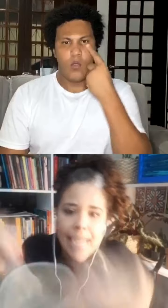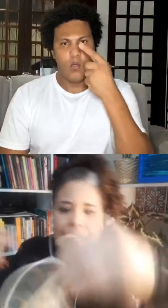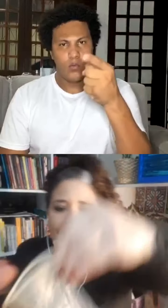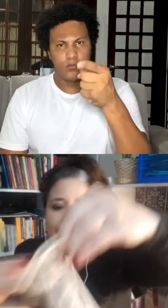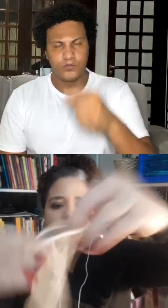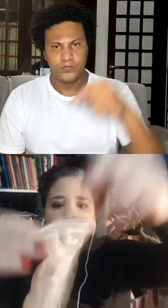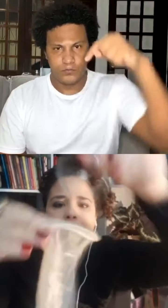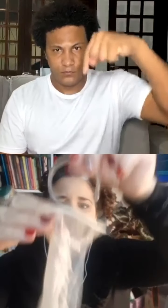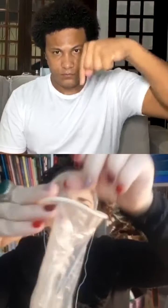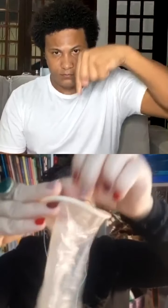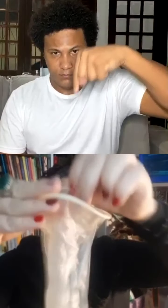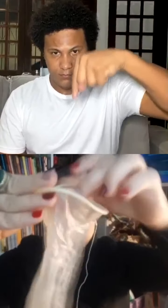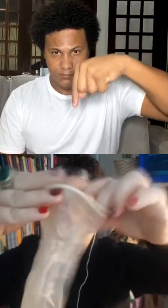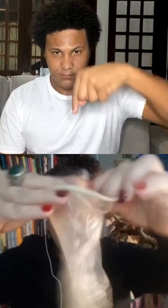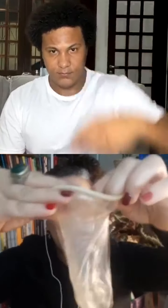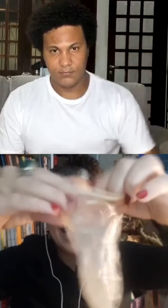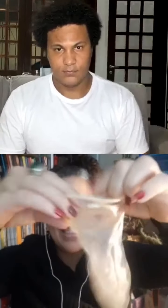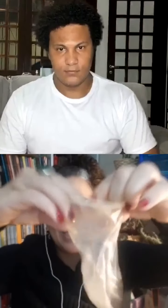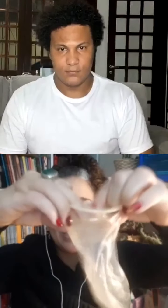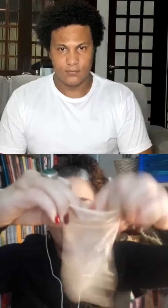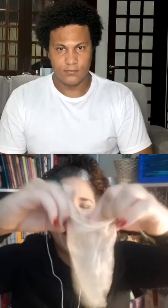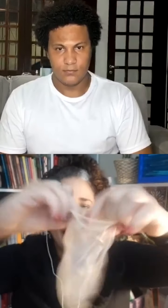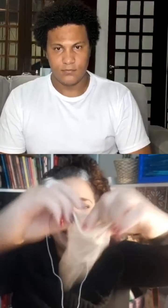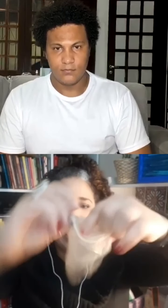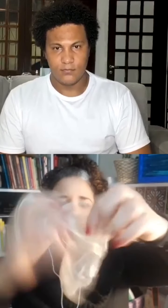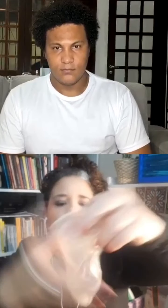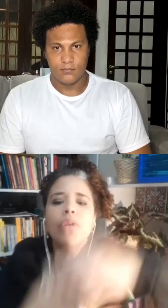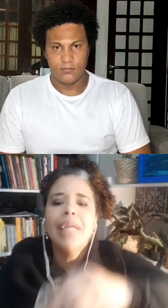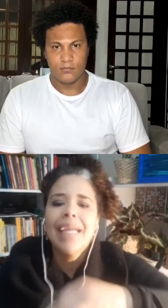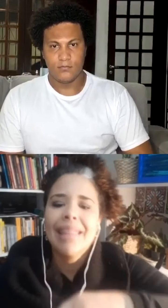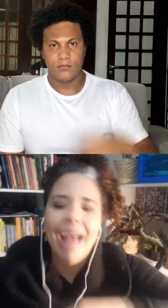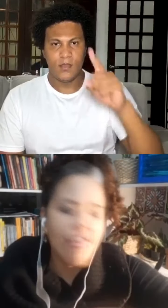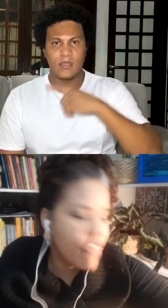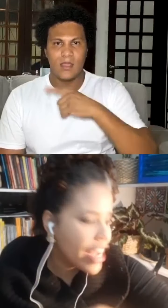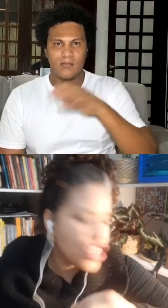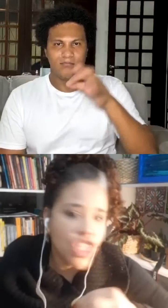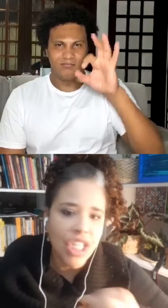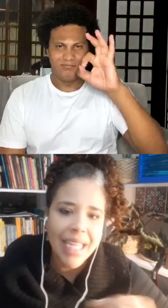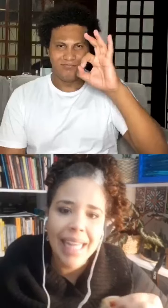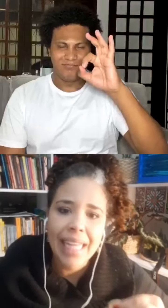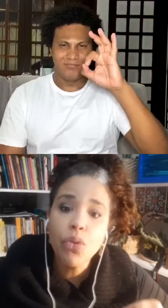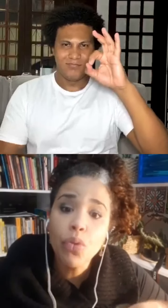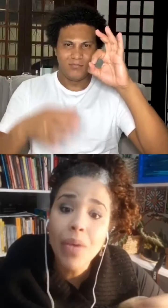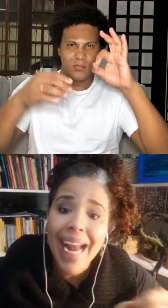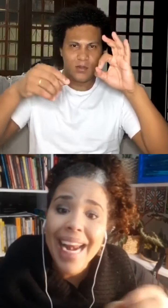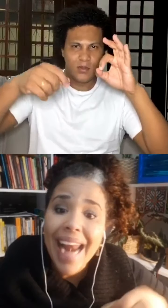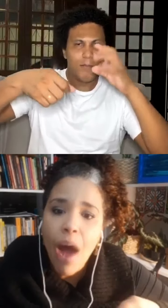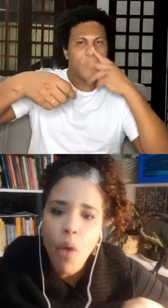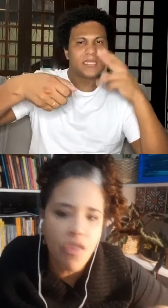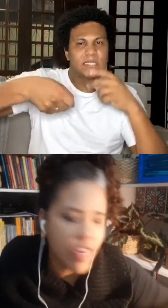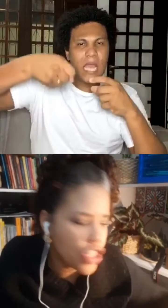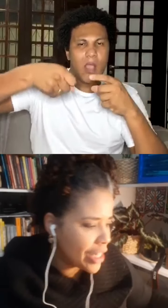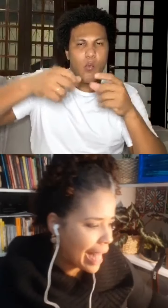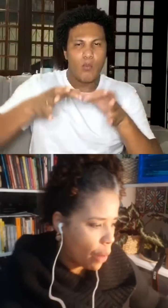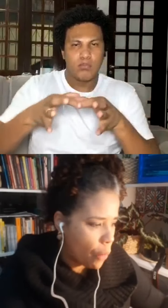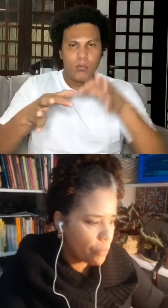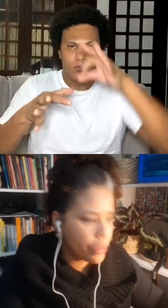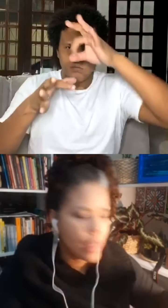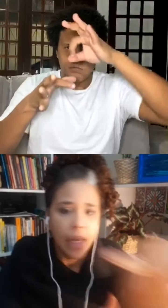Esse anel serve para guiar a inserção dela dentro da vagina, dentro do canal